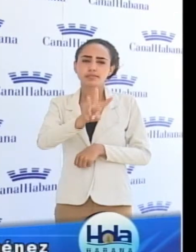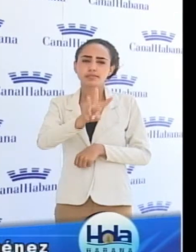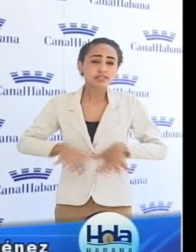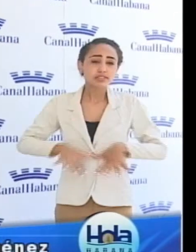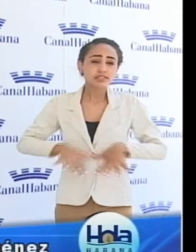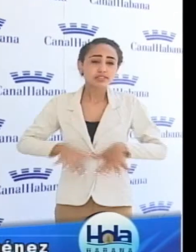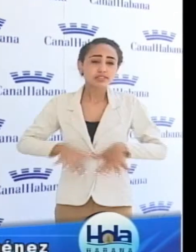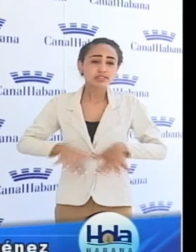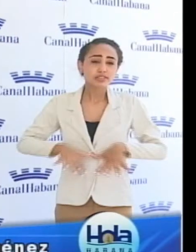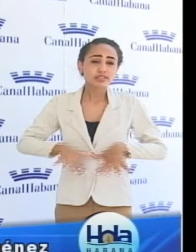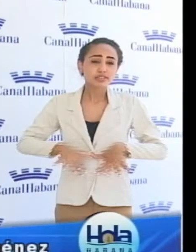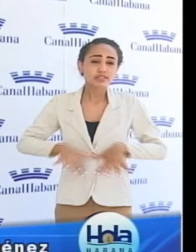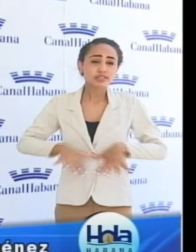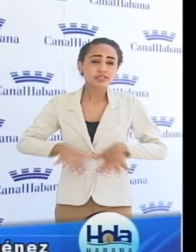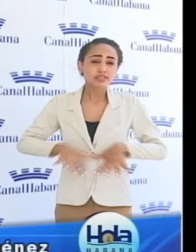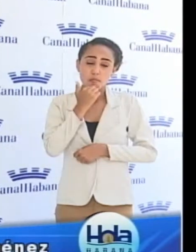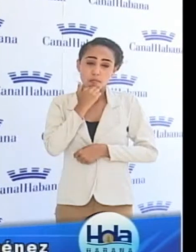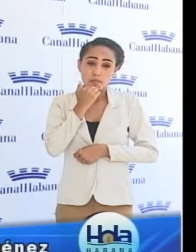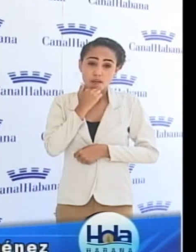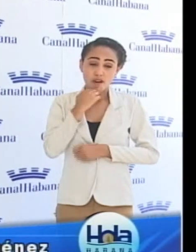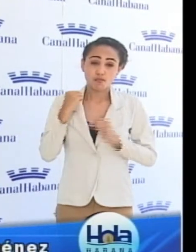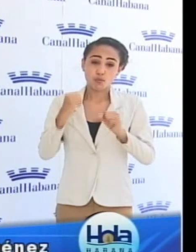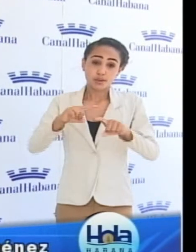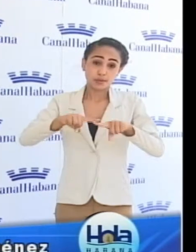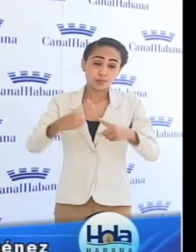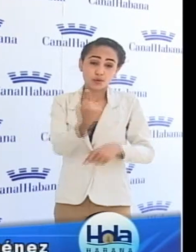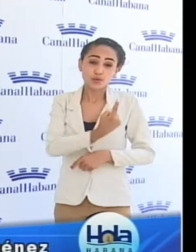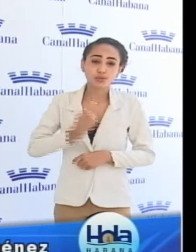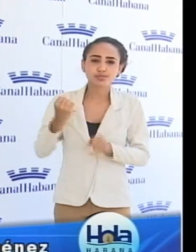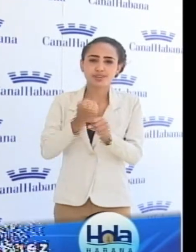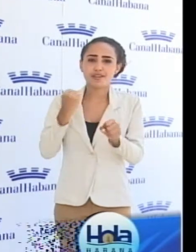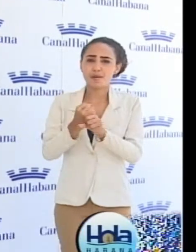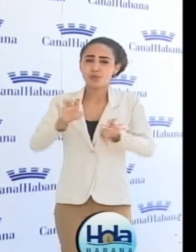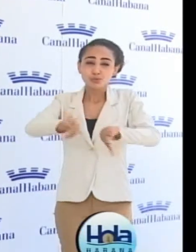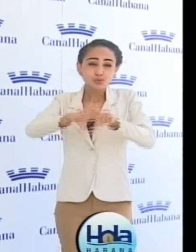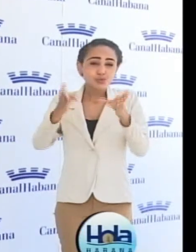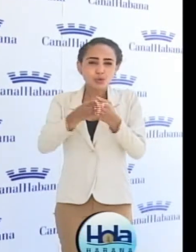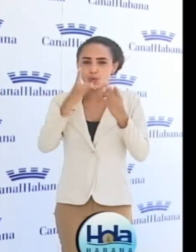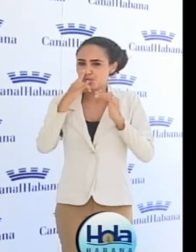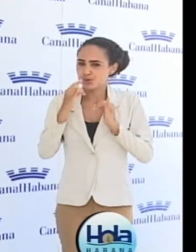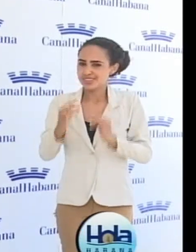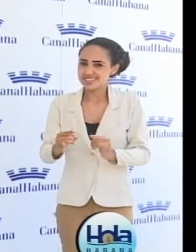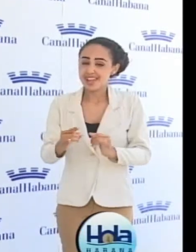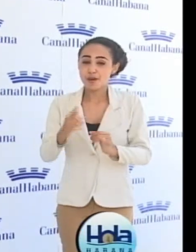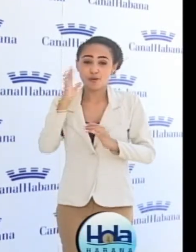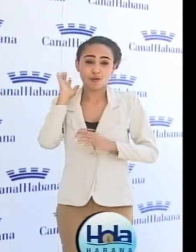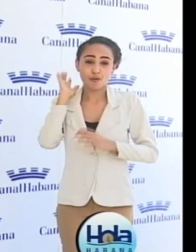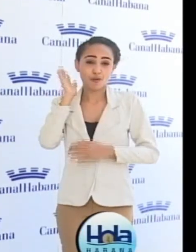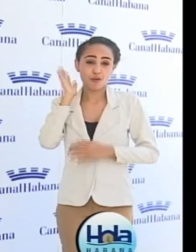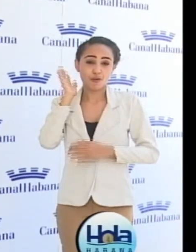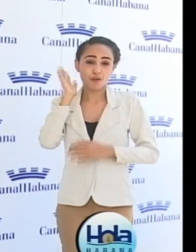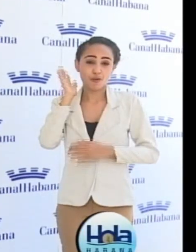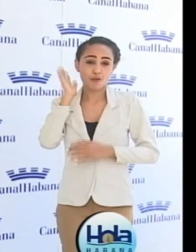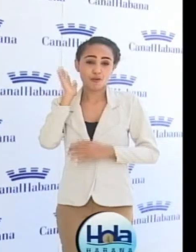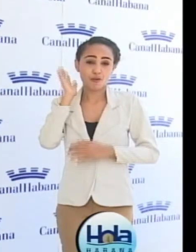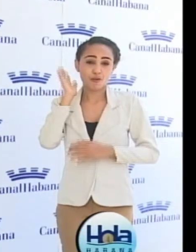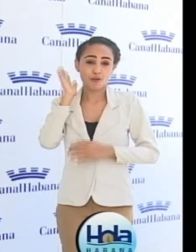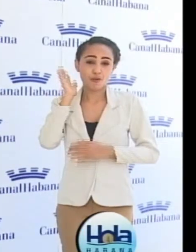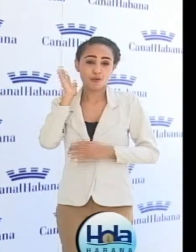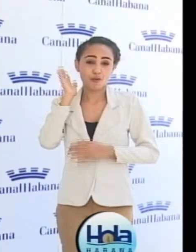más visibilizados, puesto de que estamos en todos los espacios informativos de la televisión. Realmente uno de los principales retos nuestros